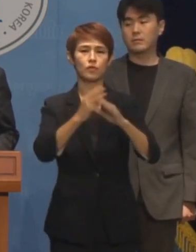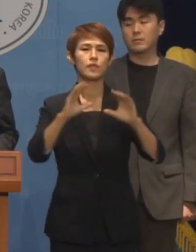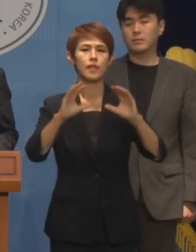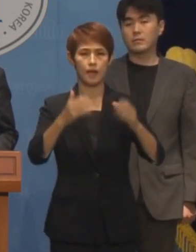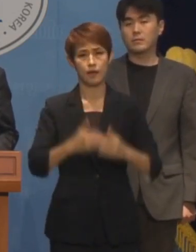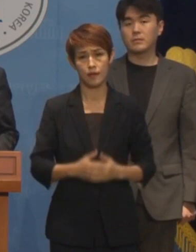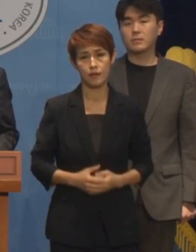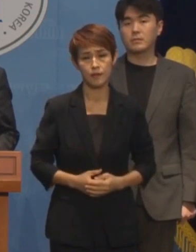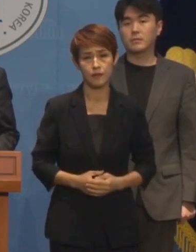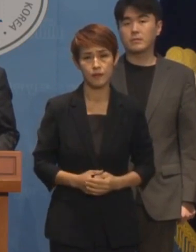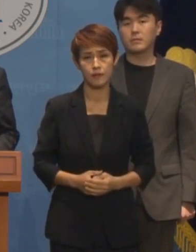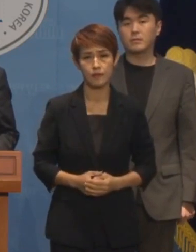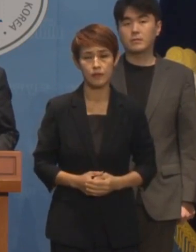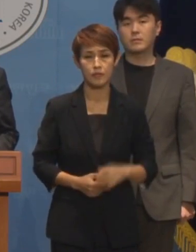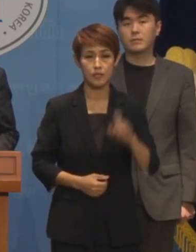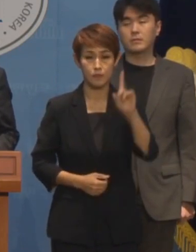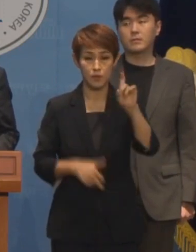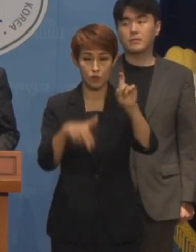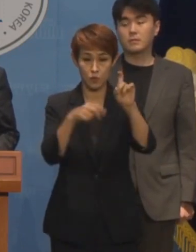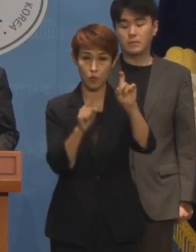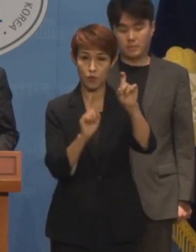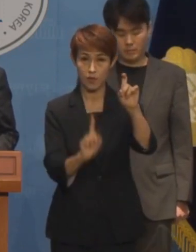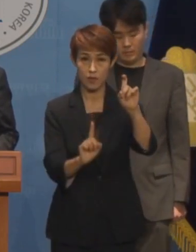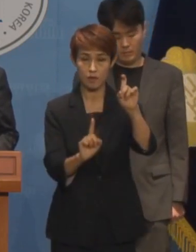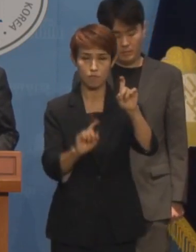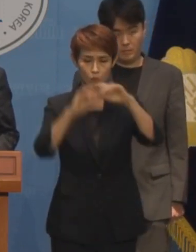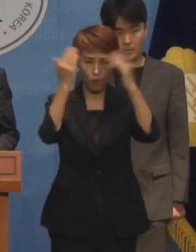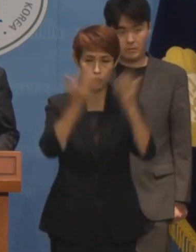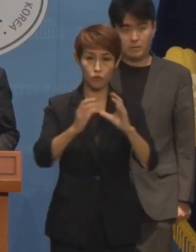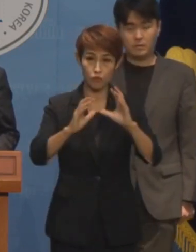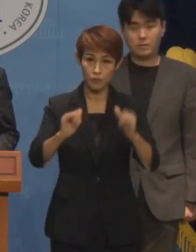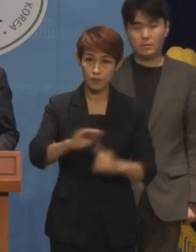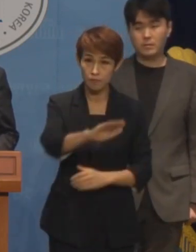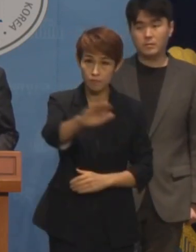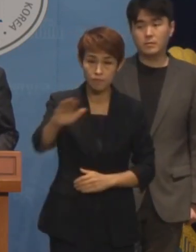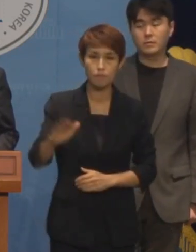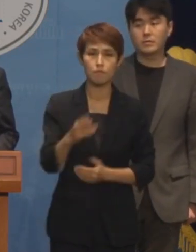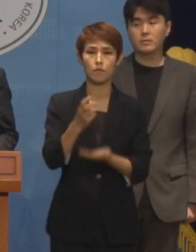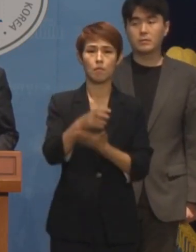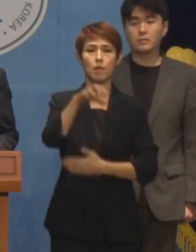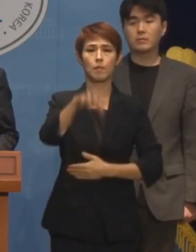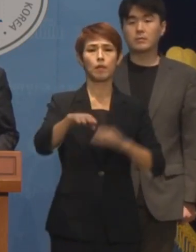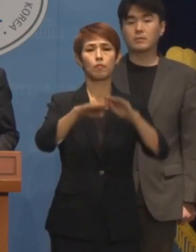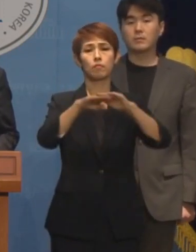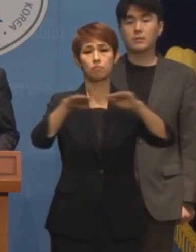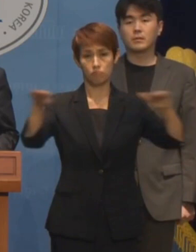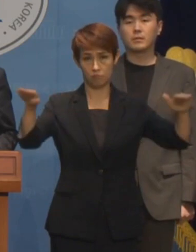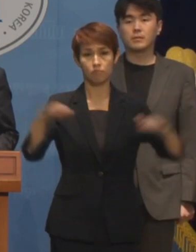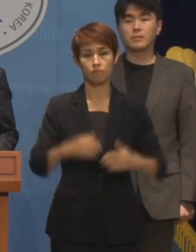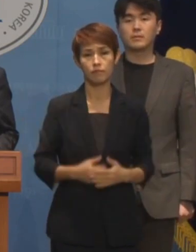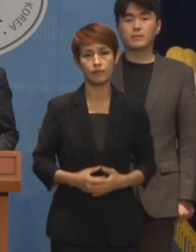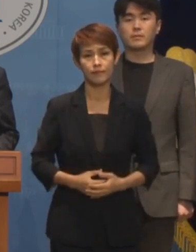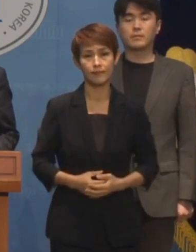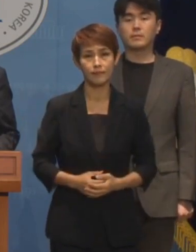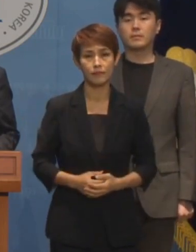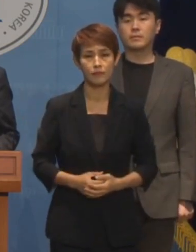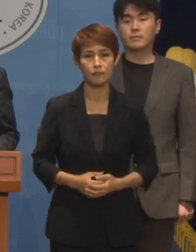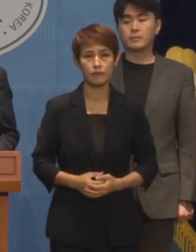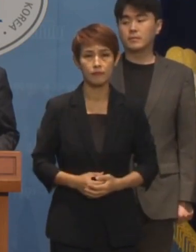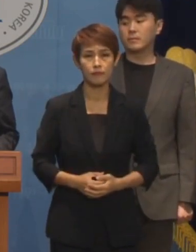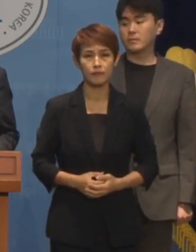민주공화국입니다. 제11조 1항 모든 국민은 법 앞에 평등합니다.